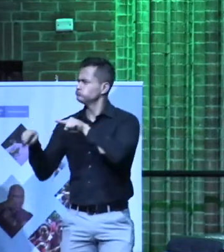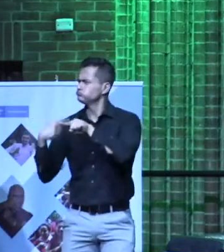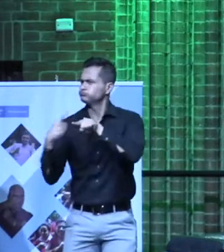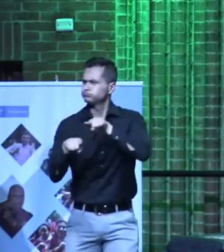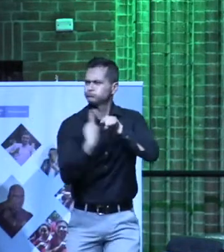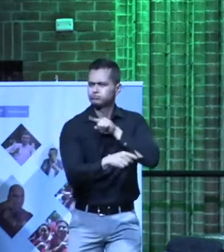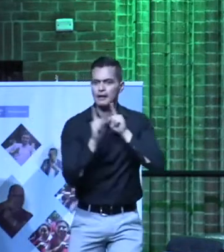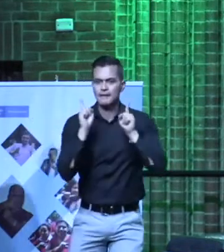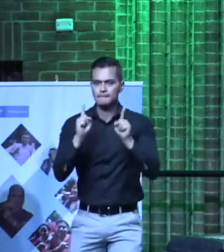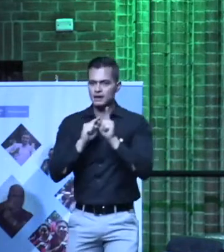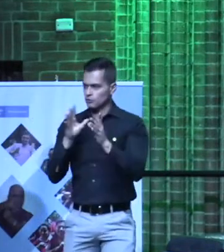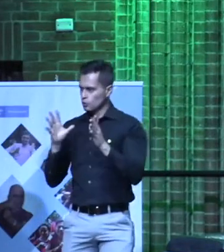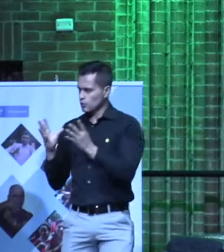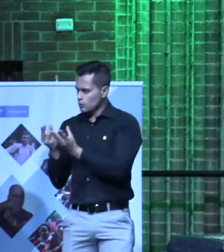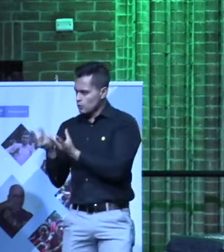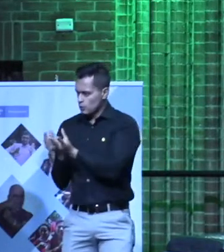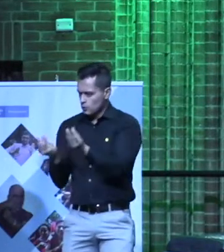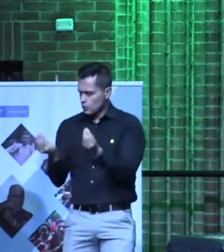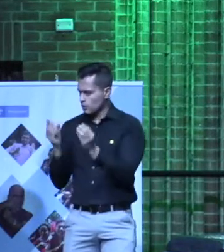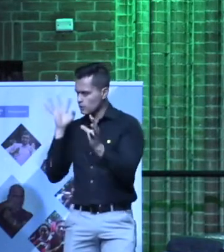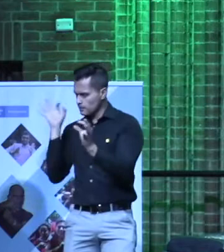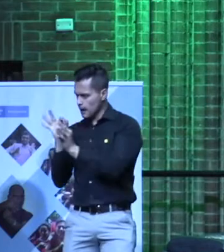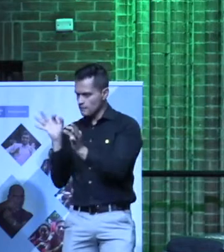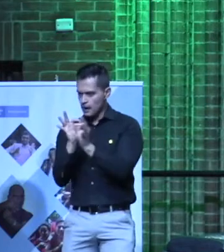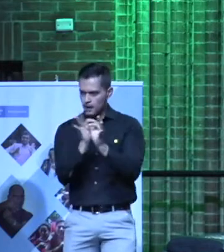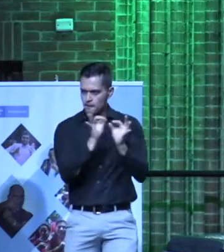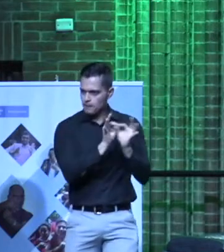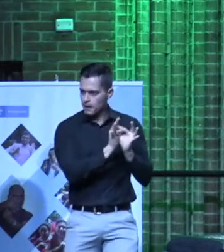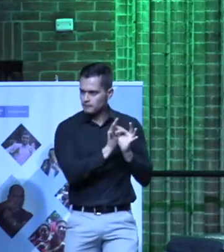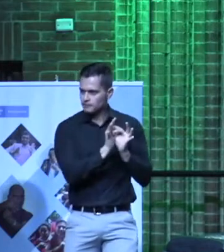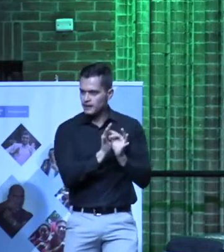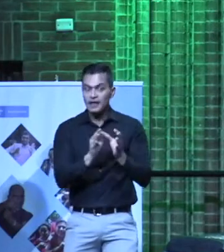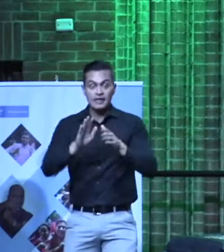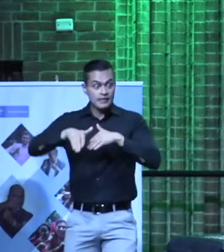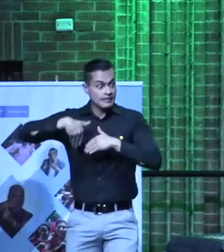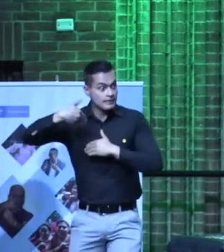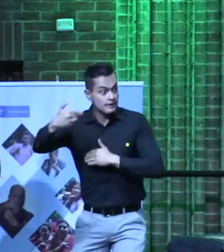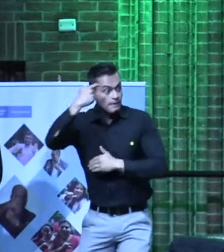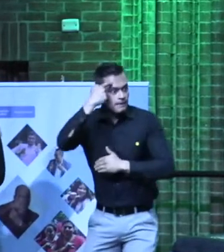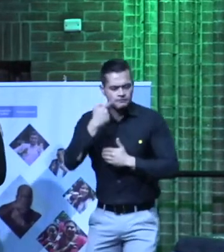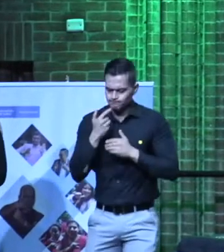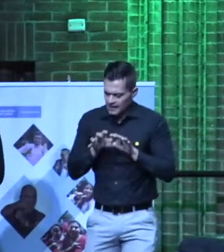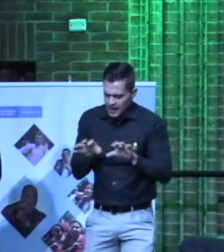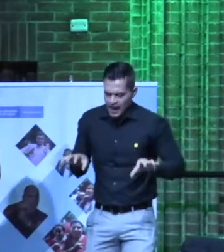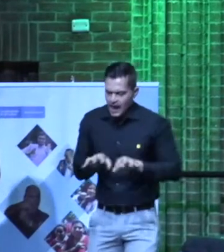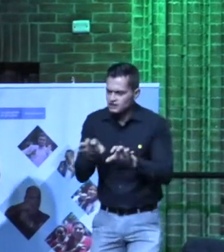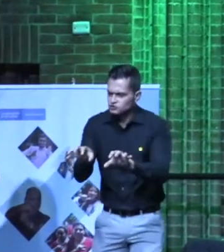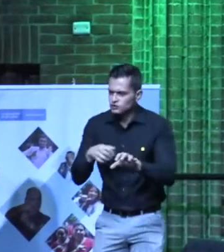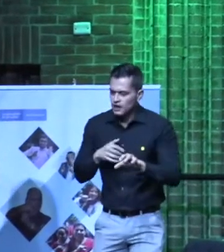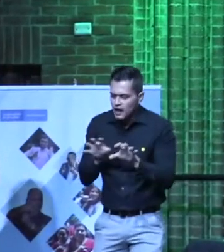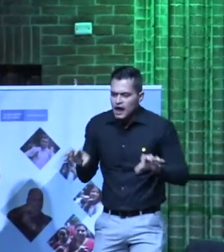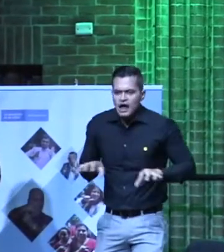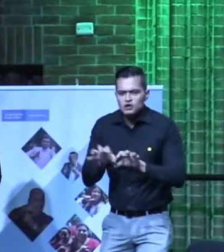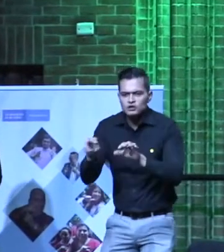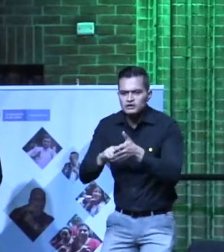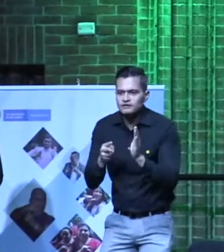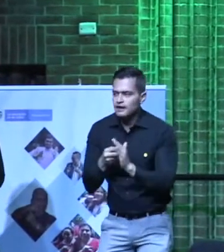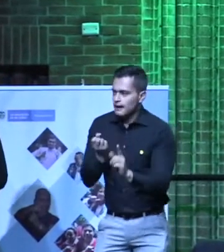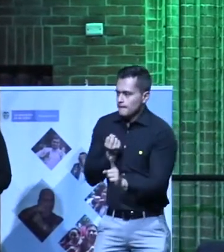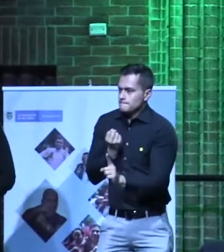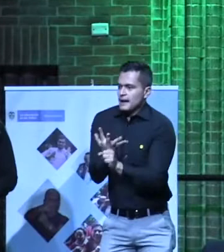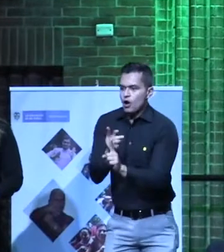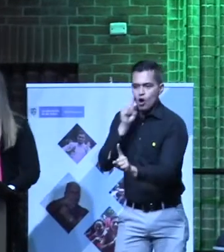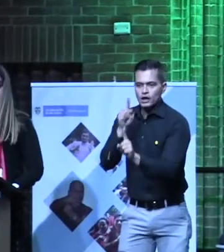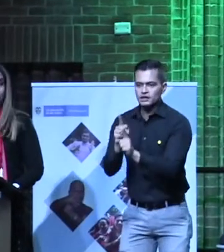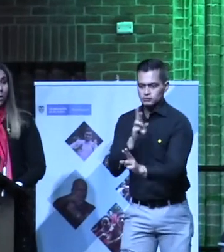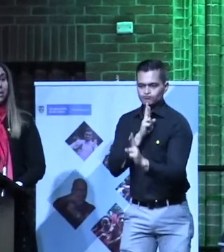Y finalmente, definimos acciones que detonan e impactan, no resultados específicos, no acciones, no actividades, sino resultados